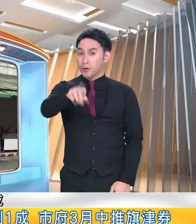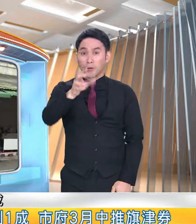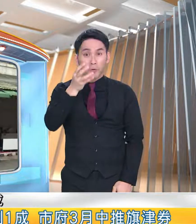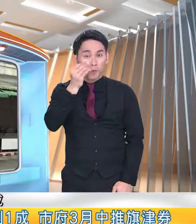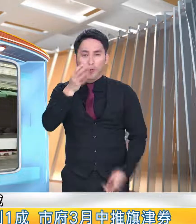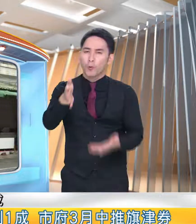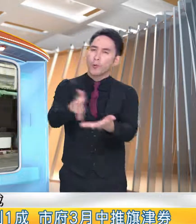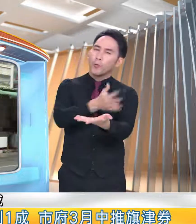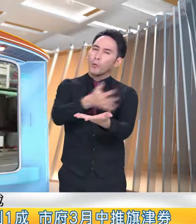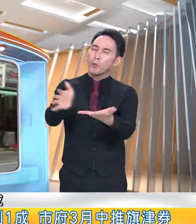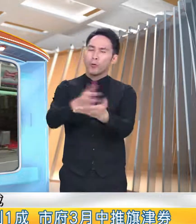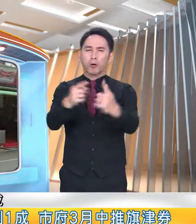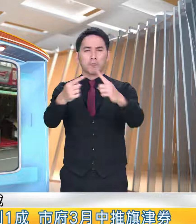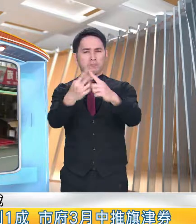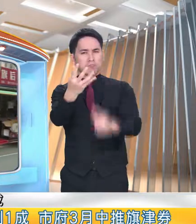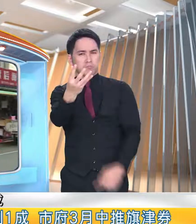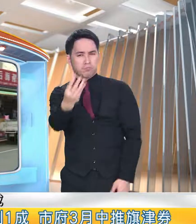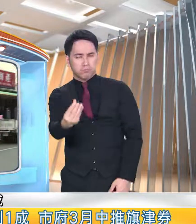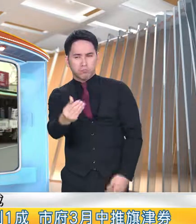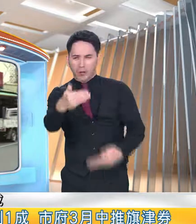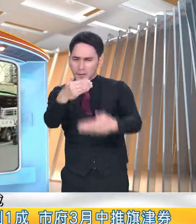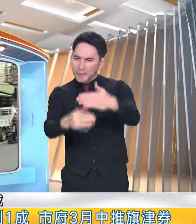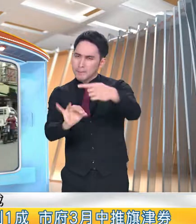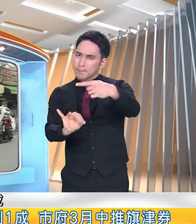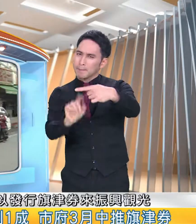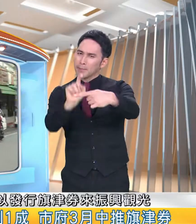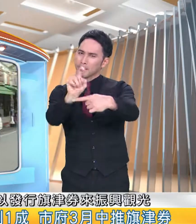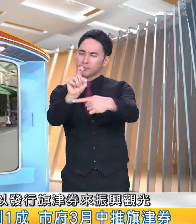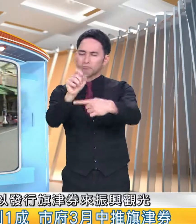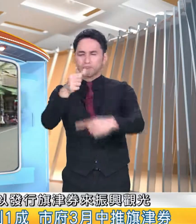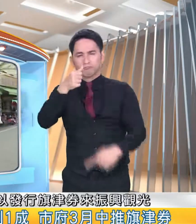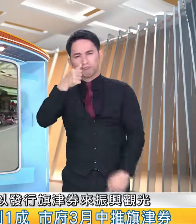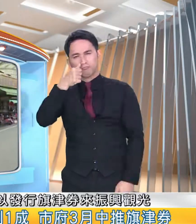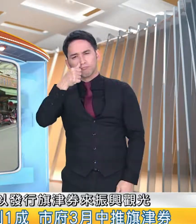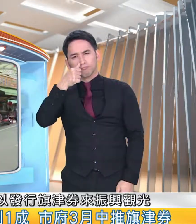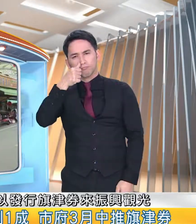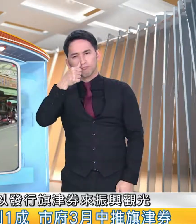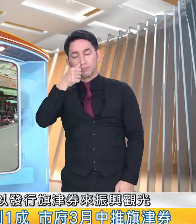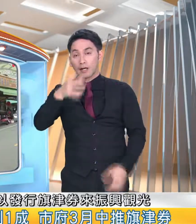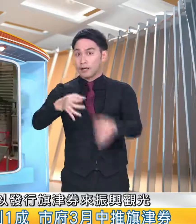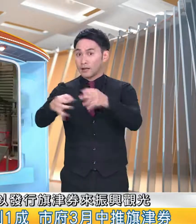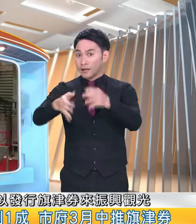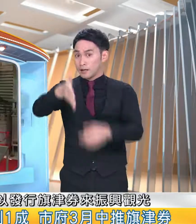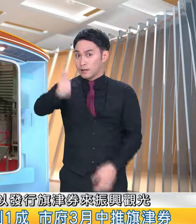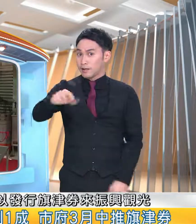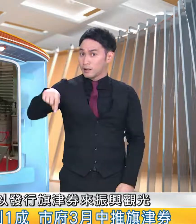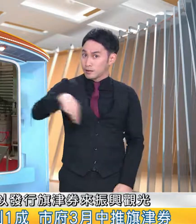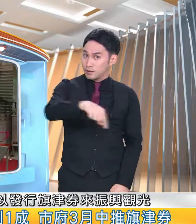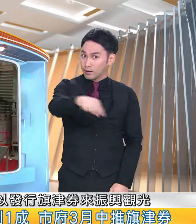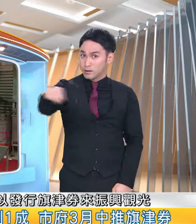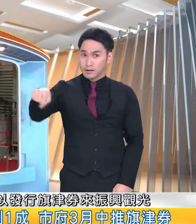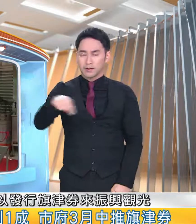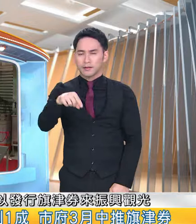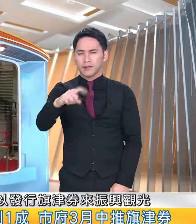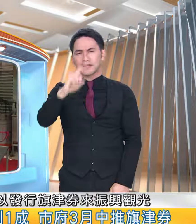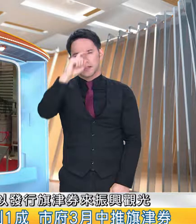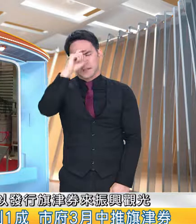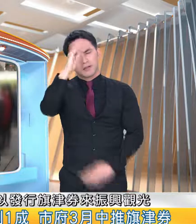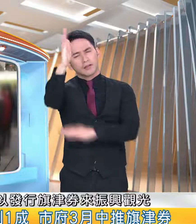只剩下一成。而店家期待市府可以发行旗津券来